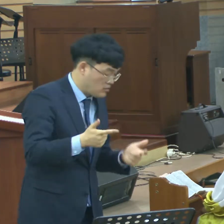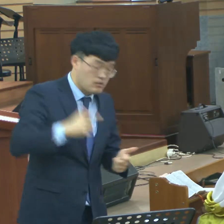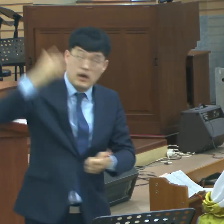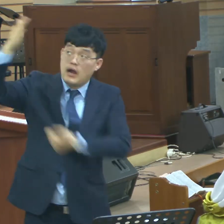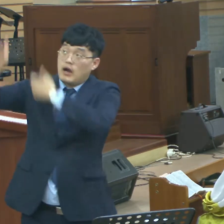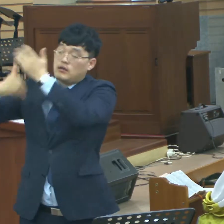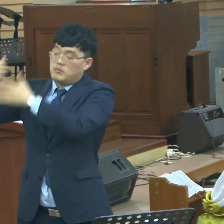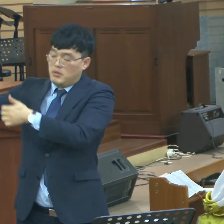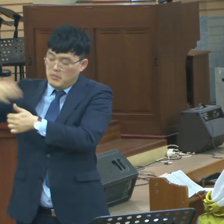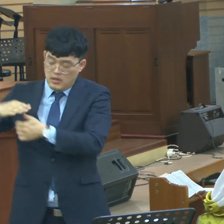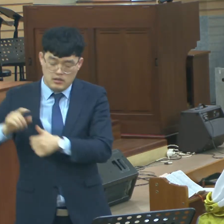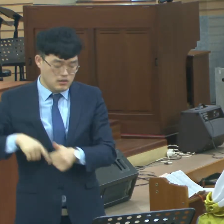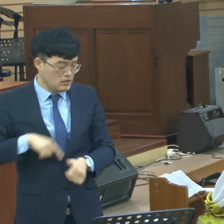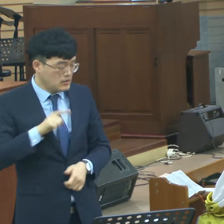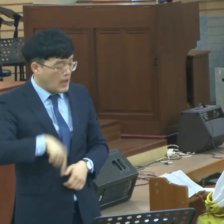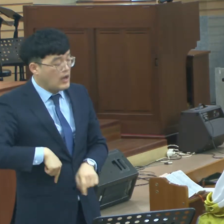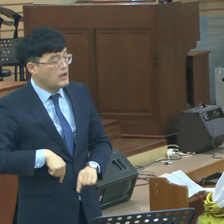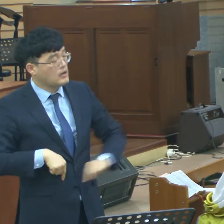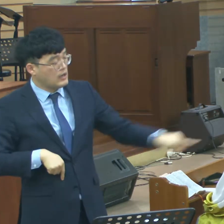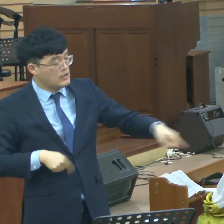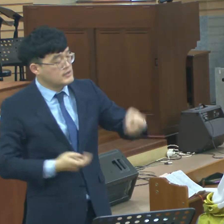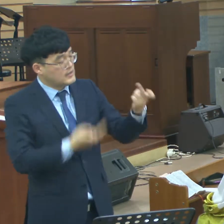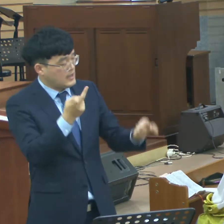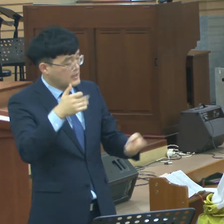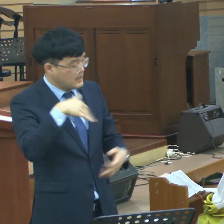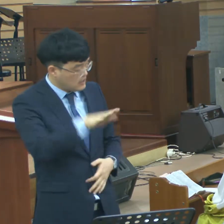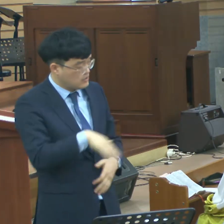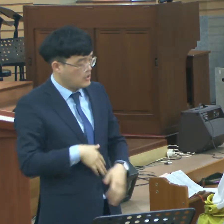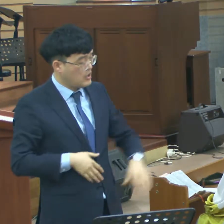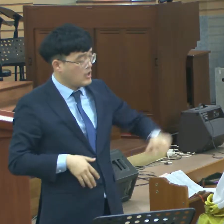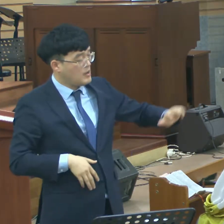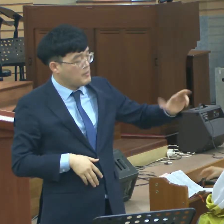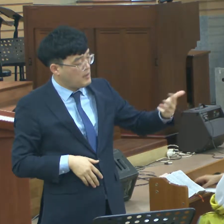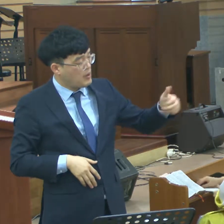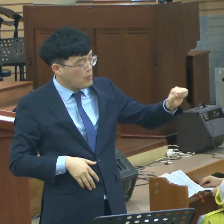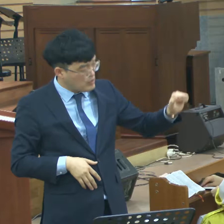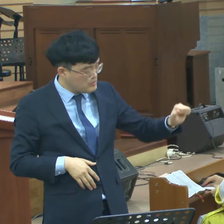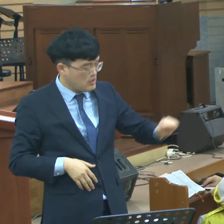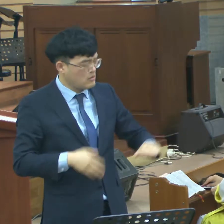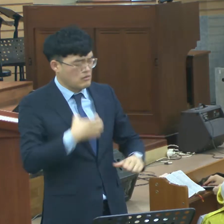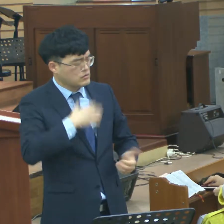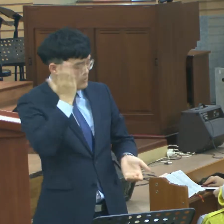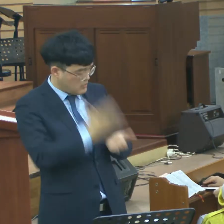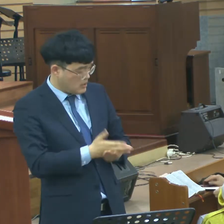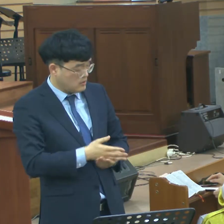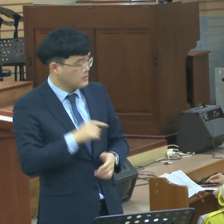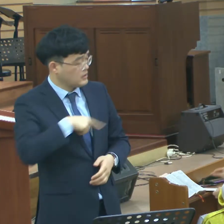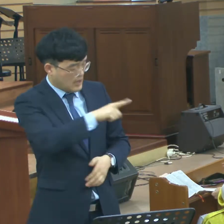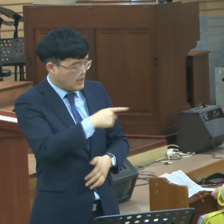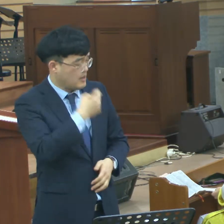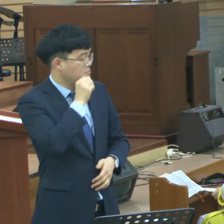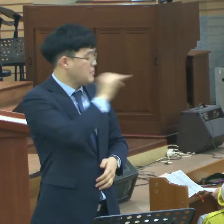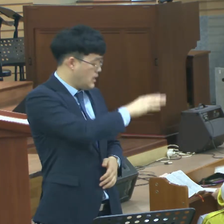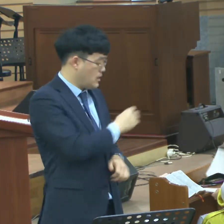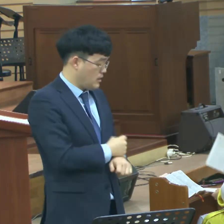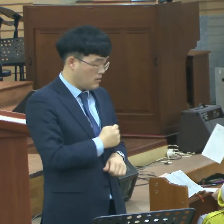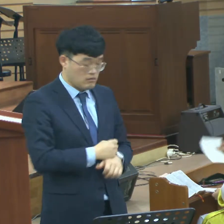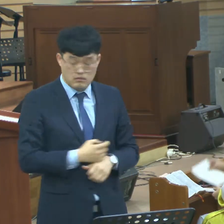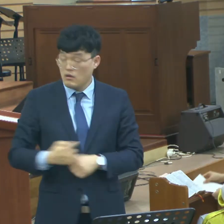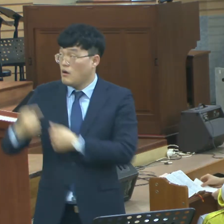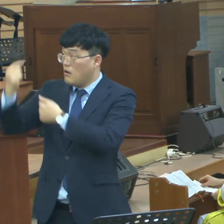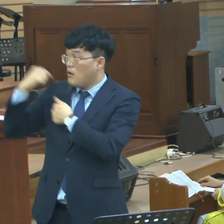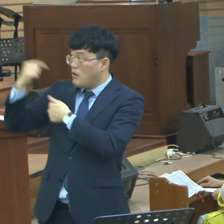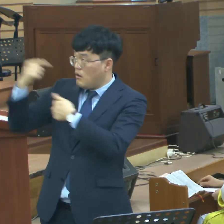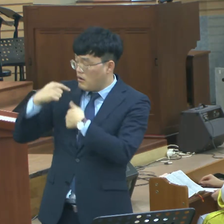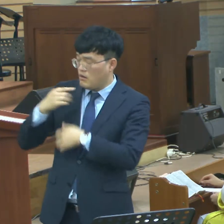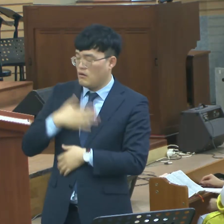붙어라. 그리고 불로 응답하는 신이 진짜 신이라고 네가 얘기를 해라. 그러면 내가 불로 응답할게. 근데 불로 응답 안 하면